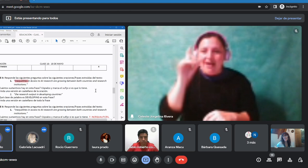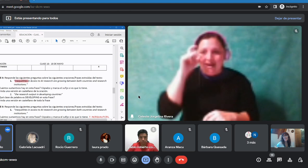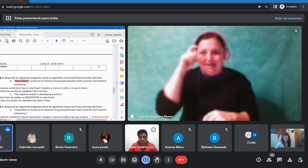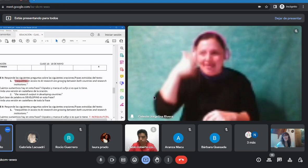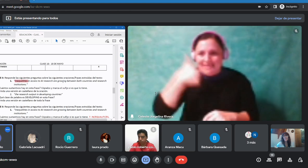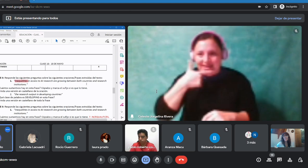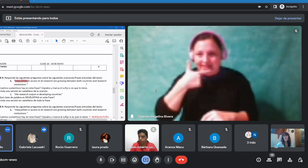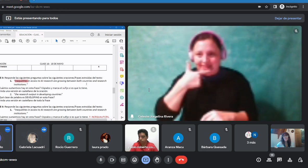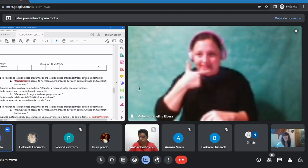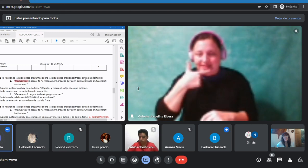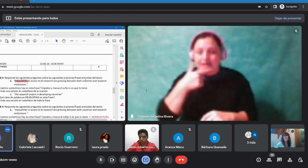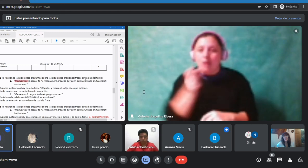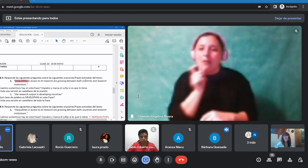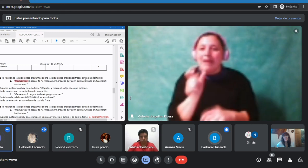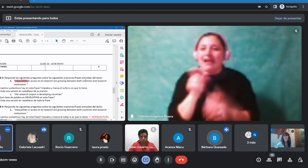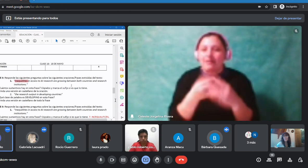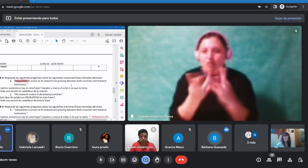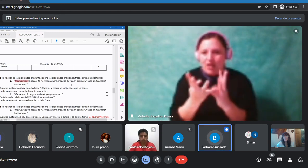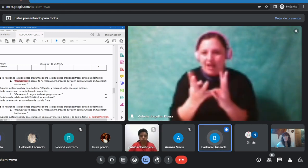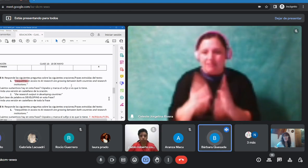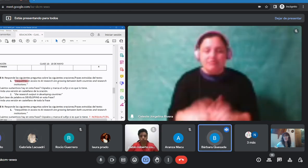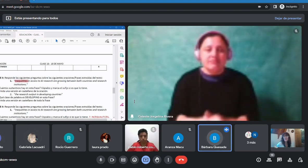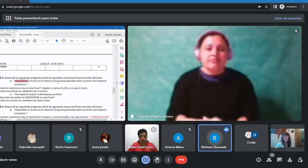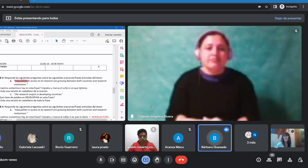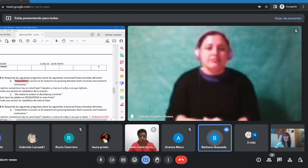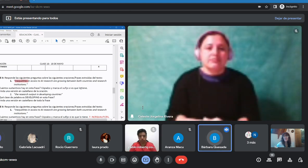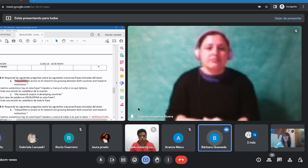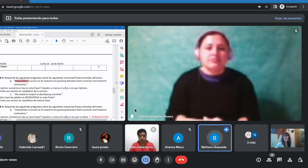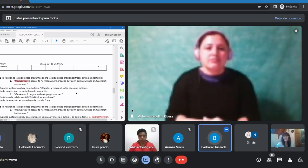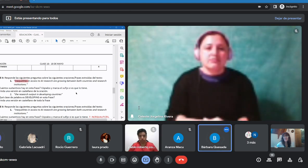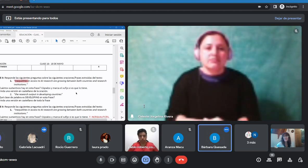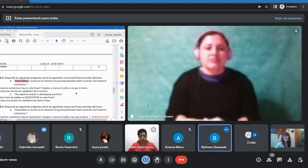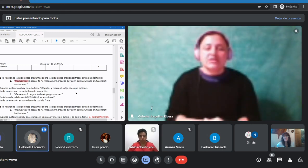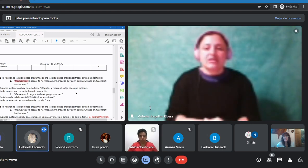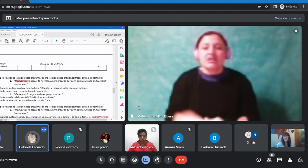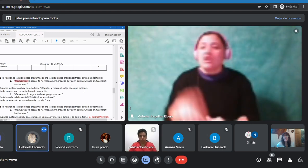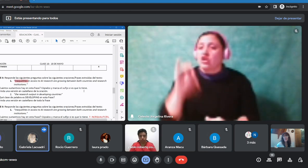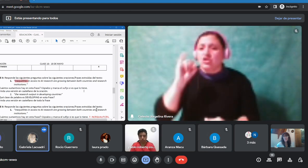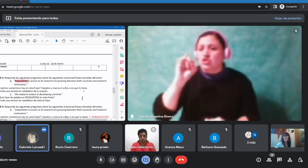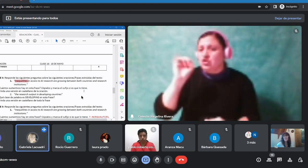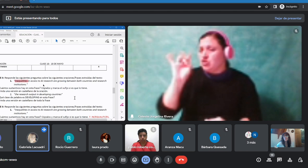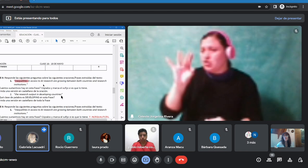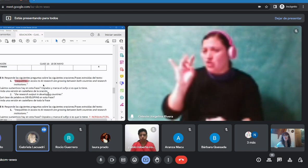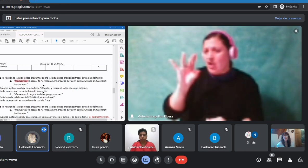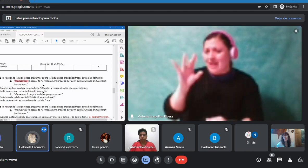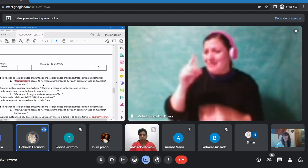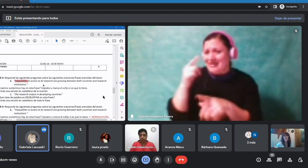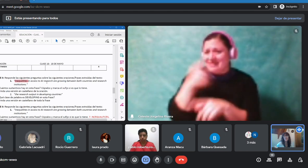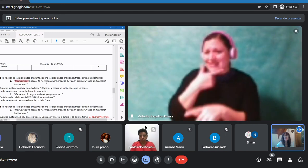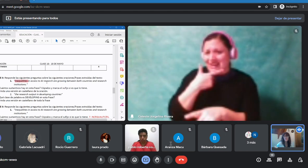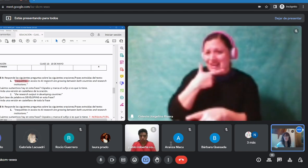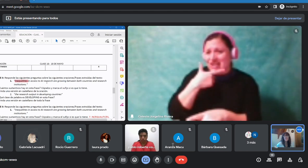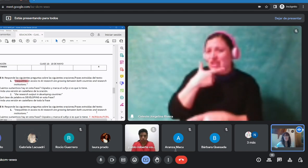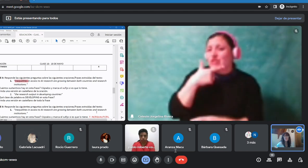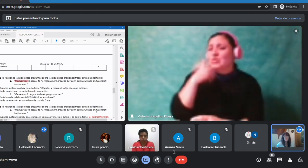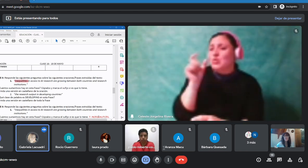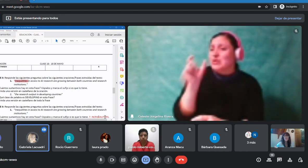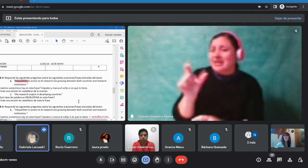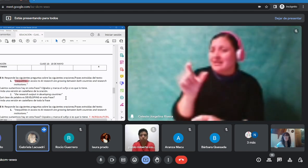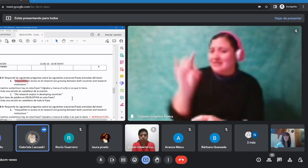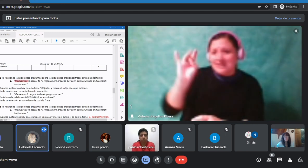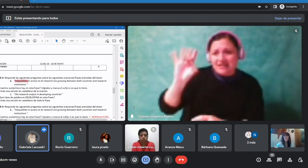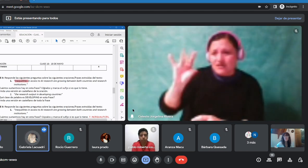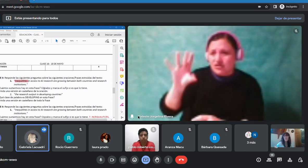no. Yo le... Bueno, acá tengo que poner los sustantivos nada más. Claro. La consigna dice,